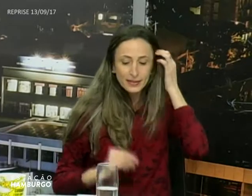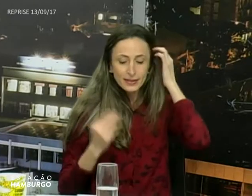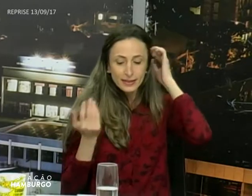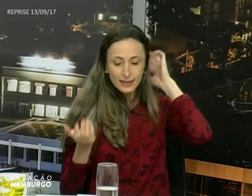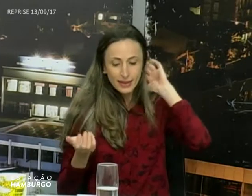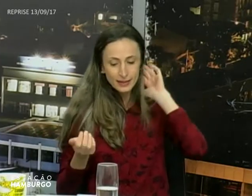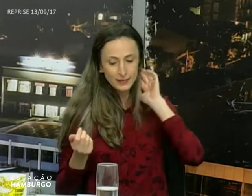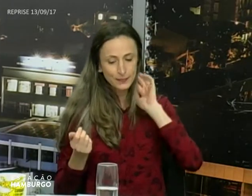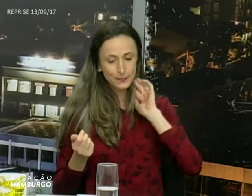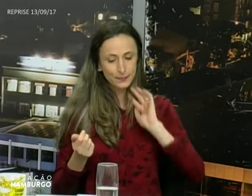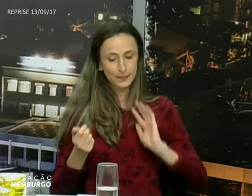consegui superar tudo.